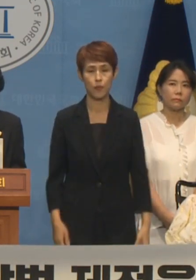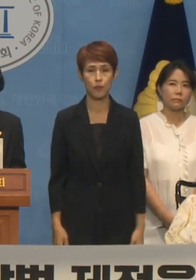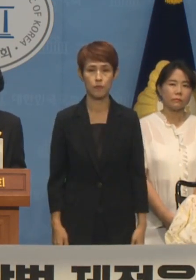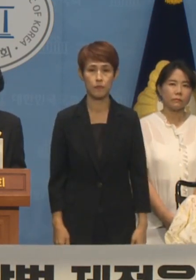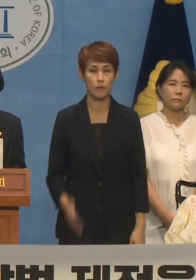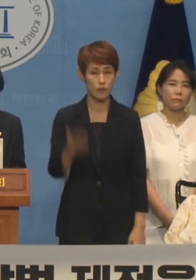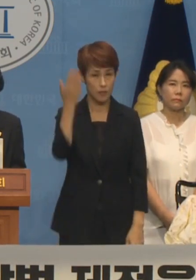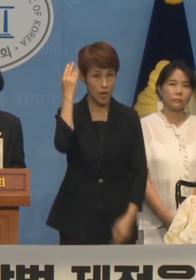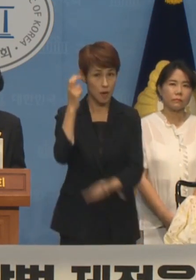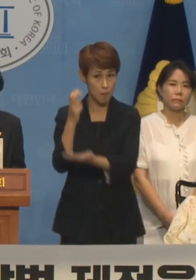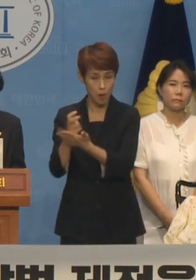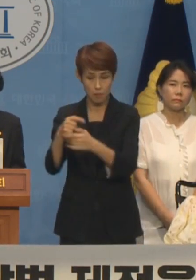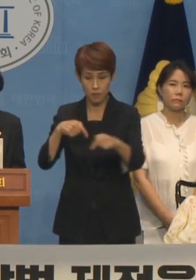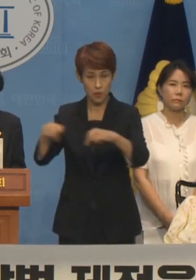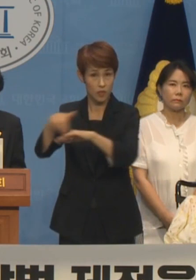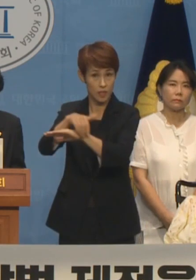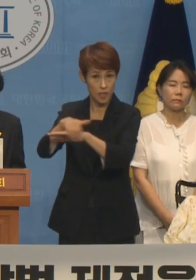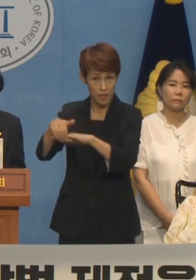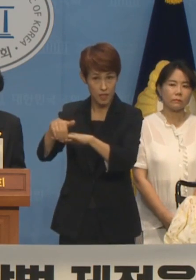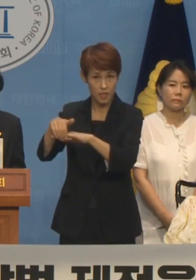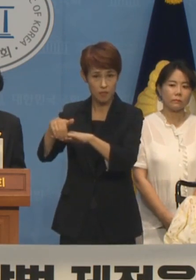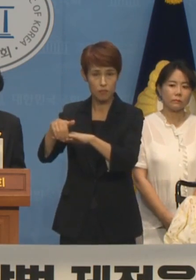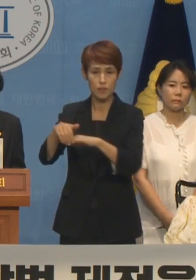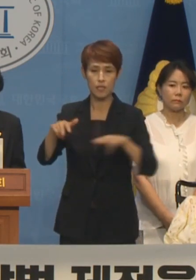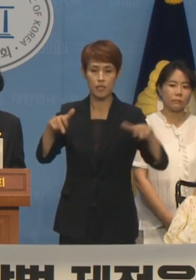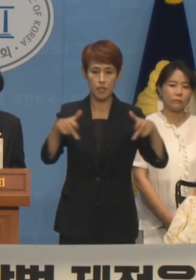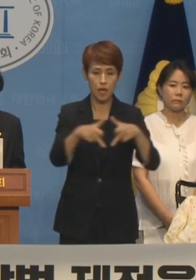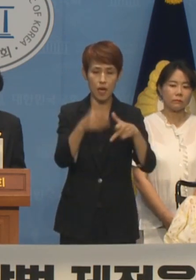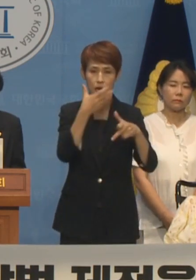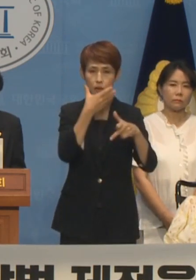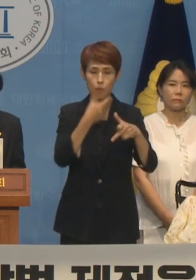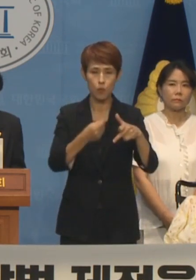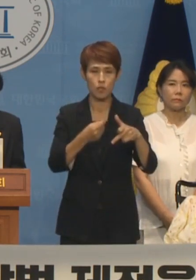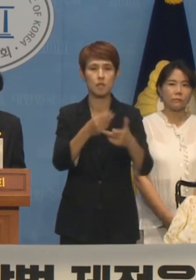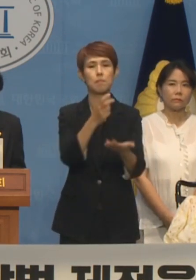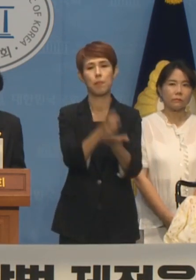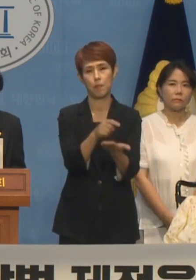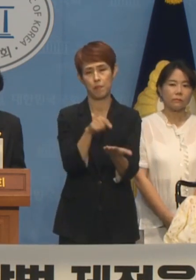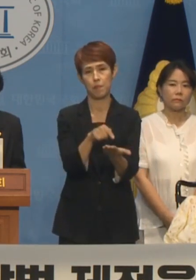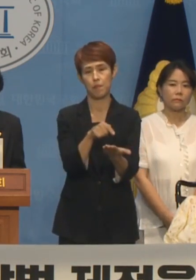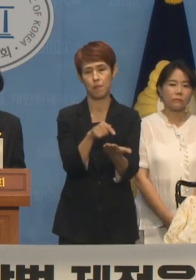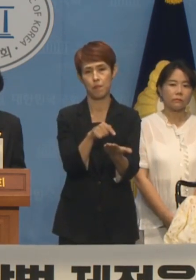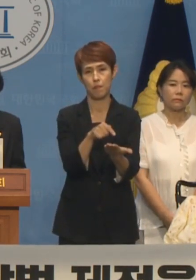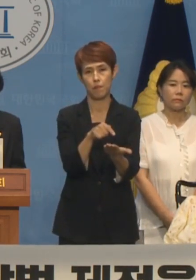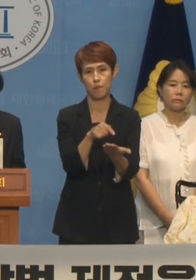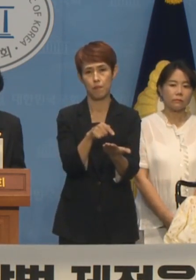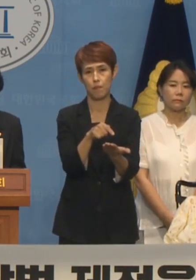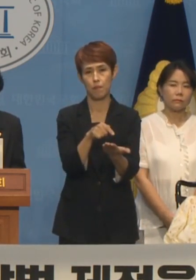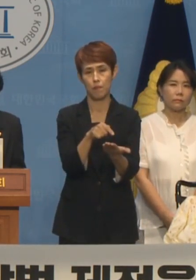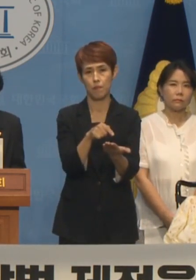기존의 법과 정책은 장애인 복지법에 근거해